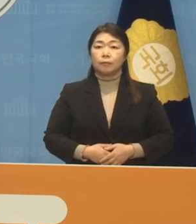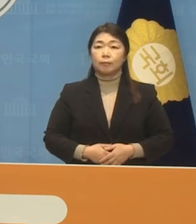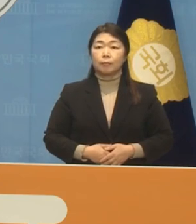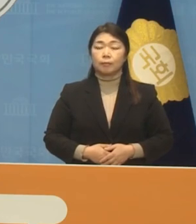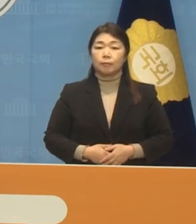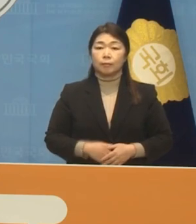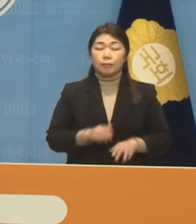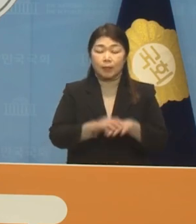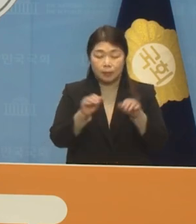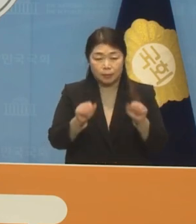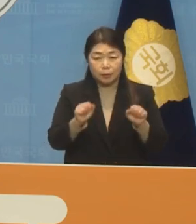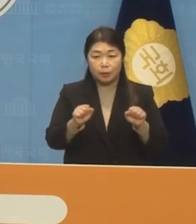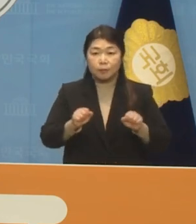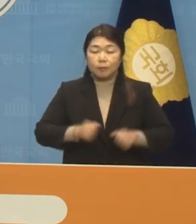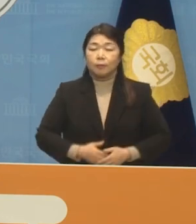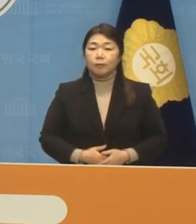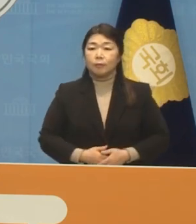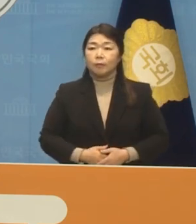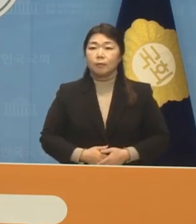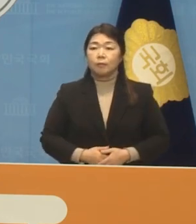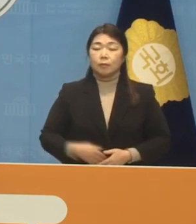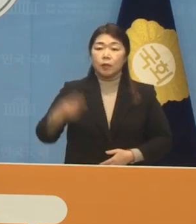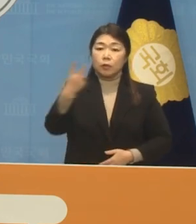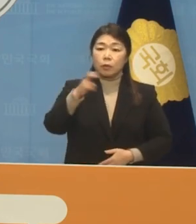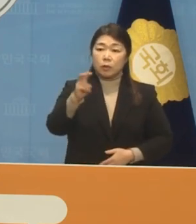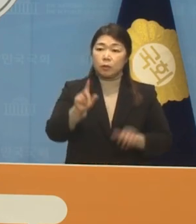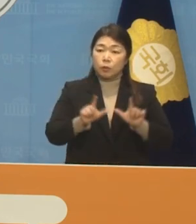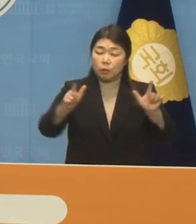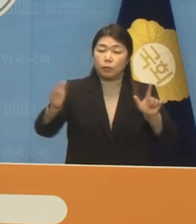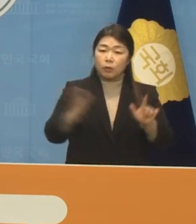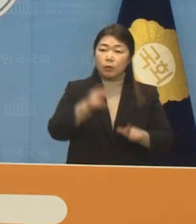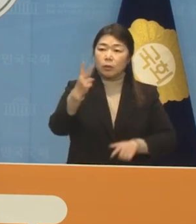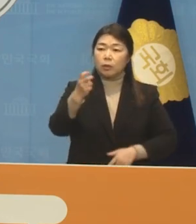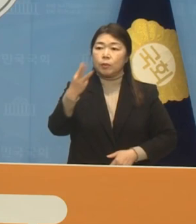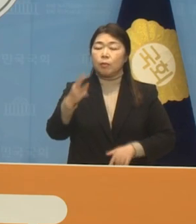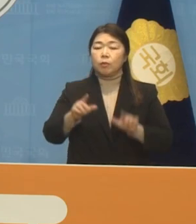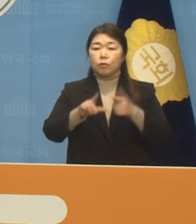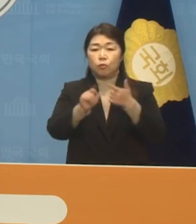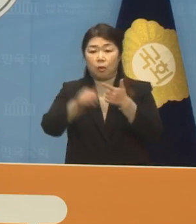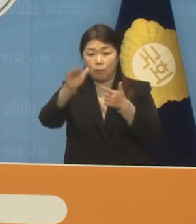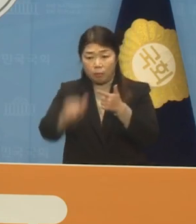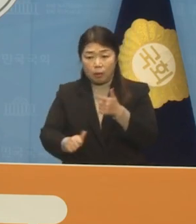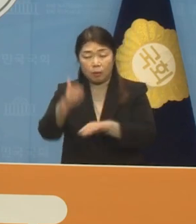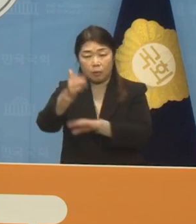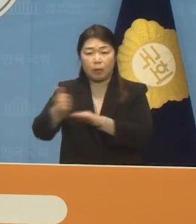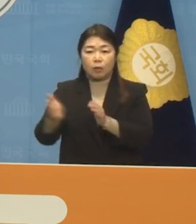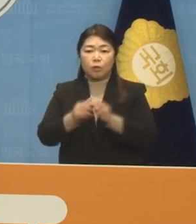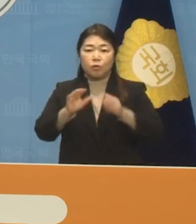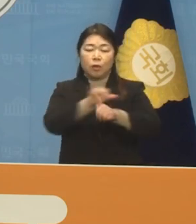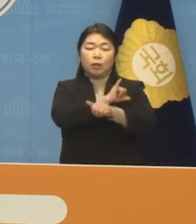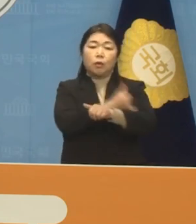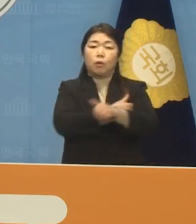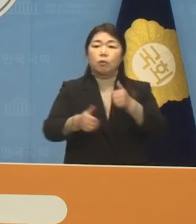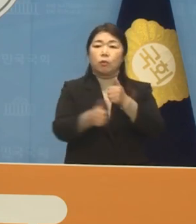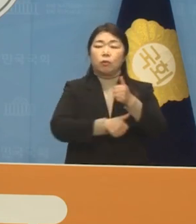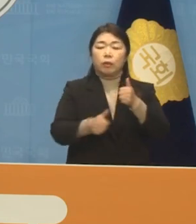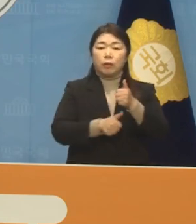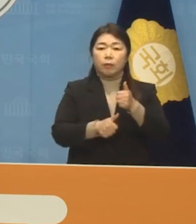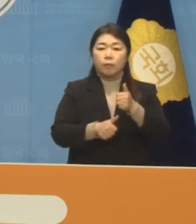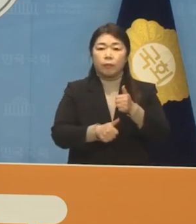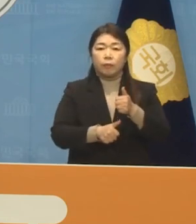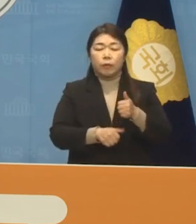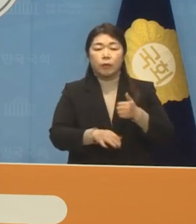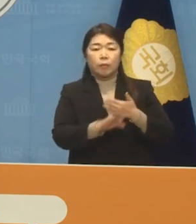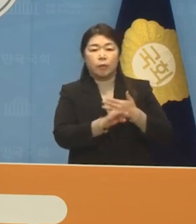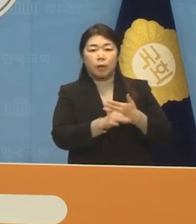네, 안녕하세요. 저는 2020년부터 23년 6월 말까지 국가인권위원회에 전